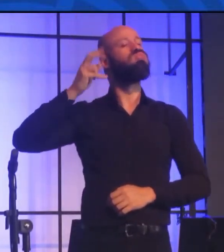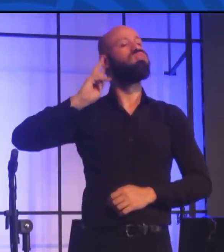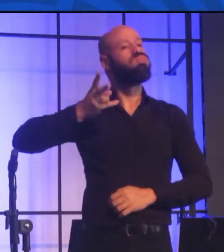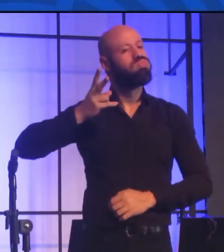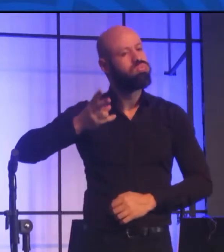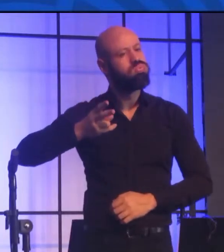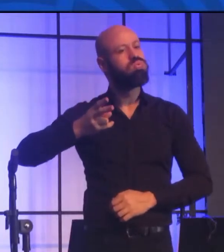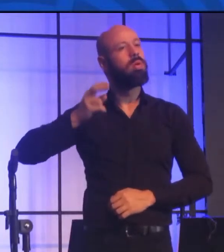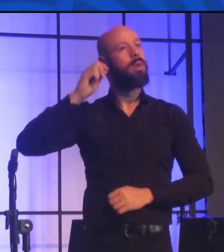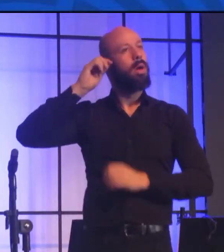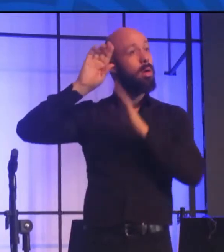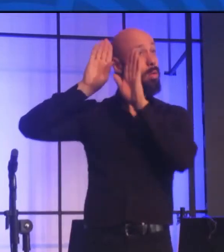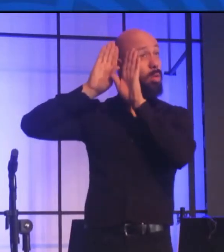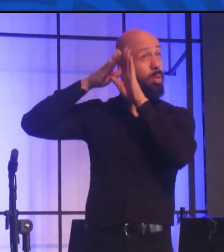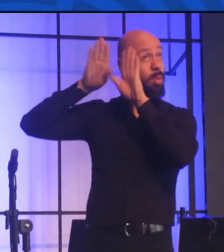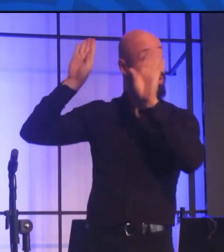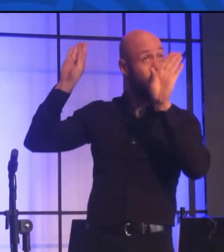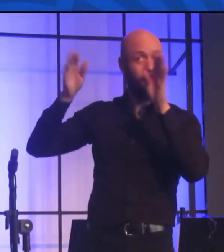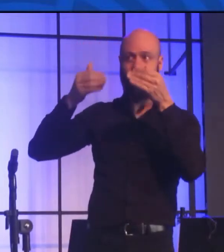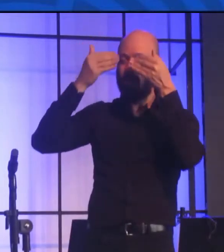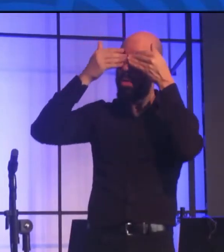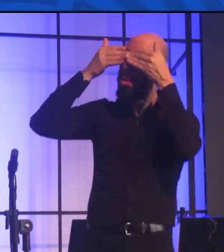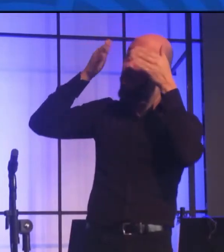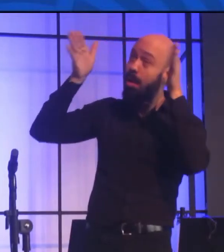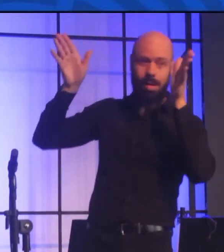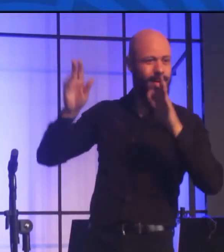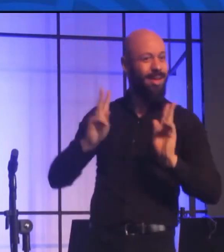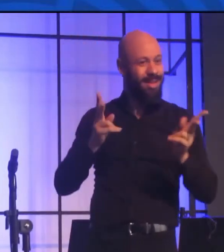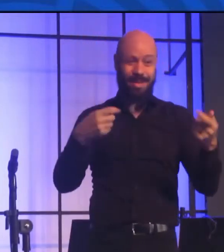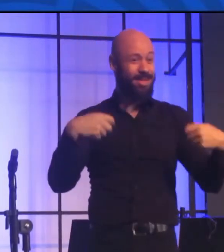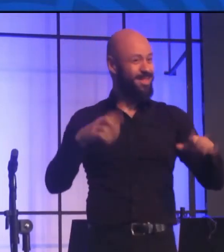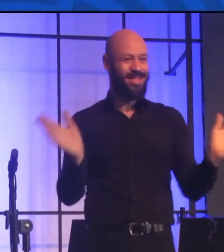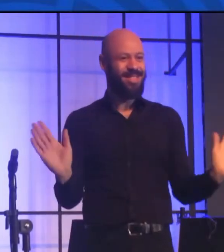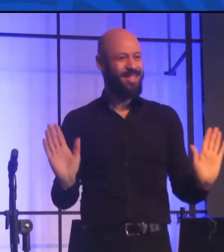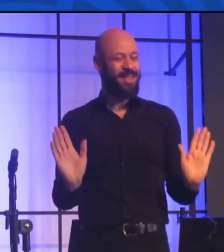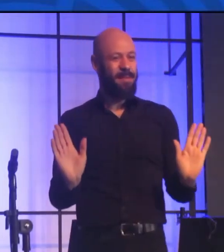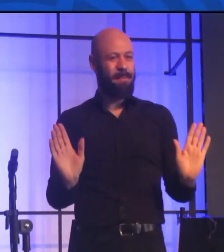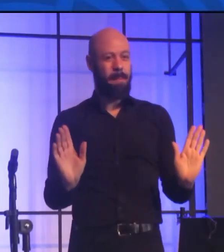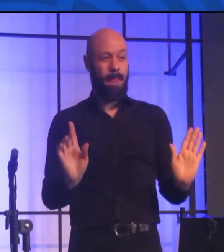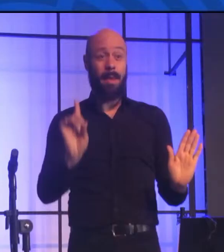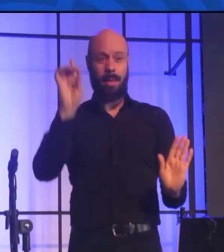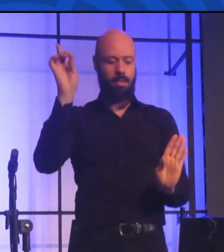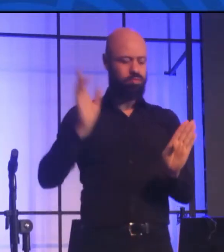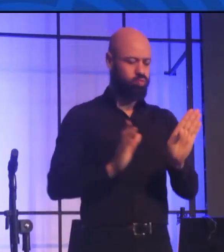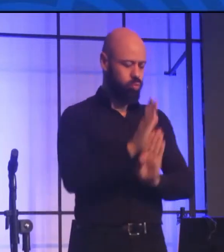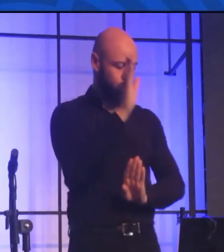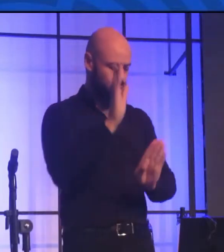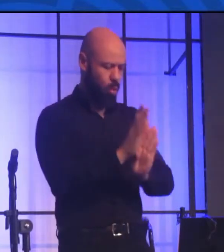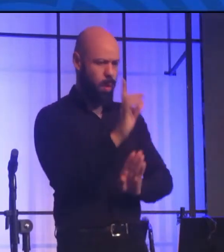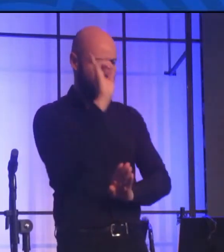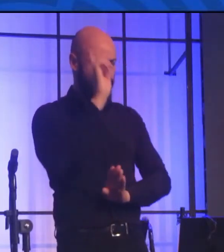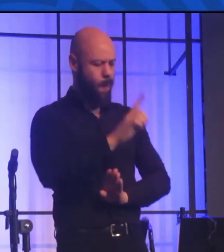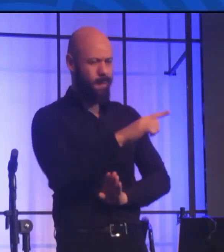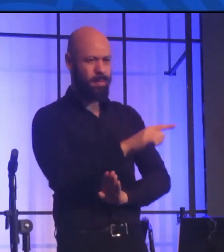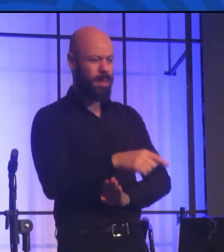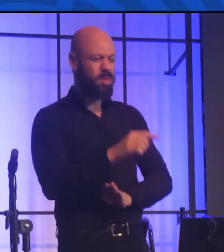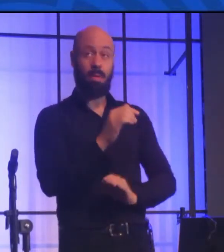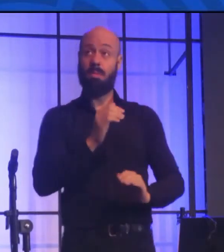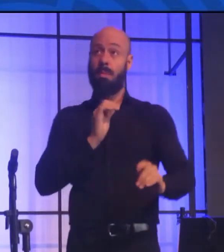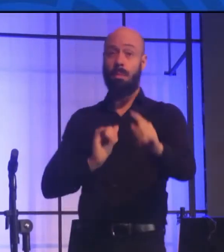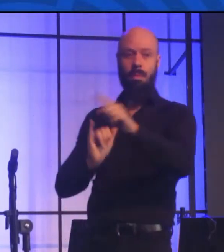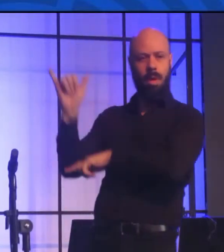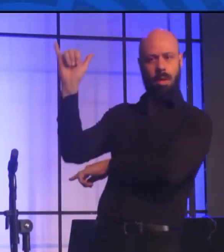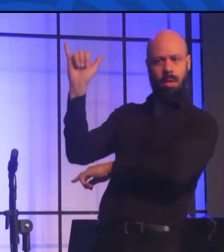daquilo que Deus se revela. Porque quando você não ouve a orientação de Deus, quando você não obedece